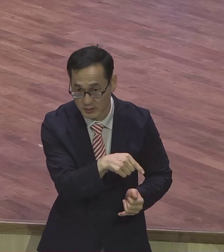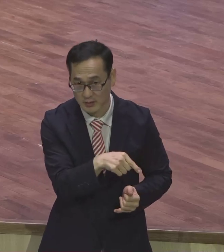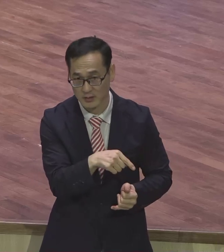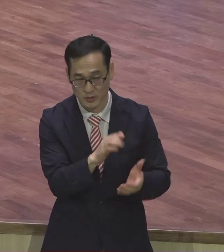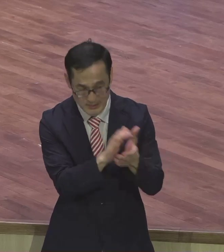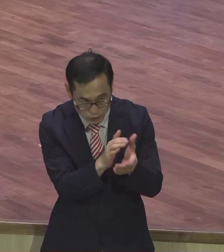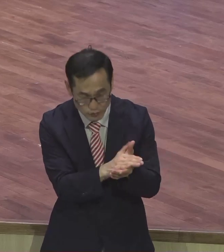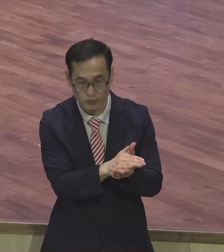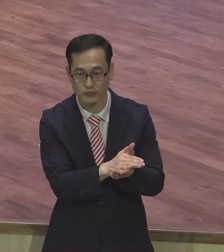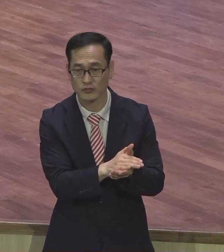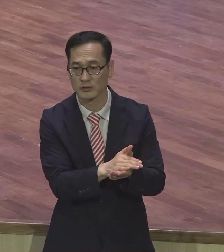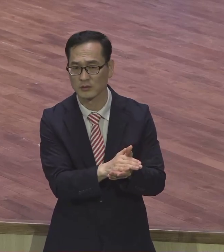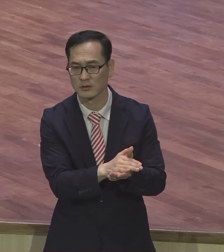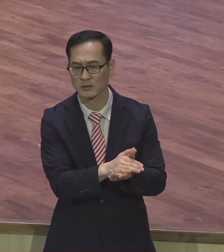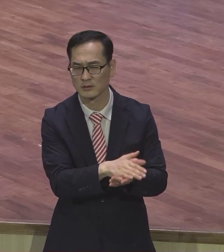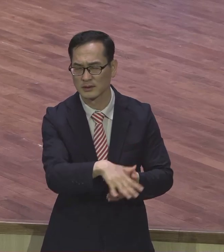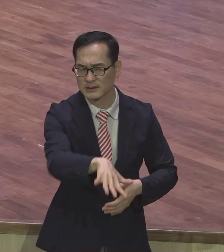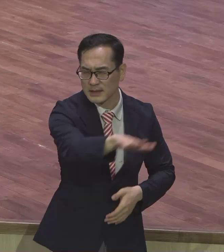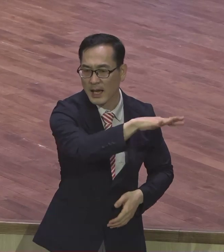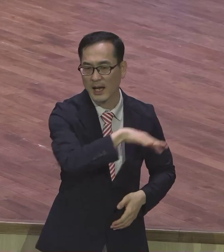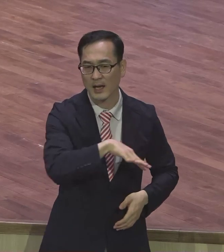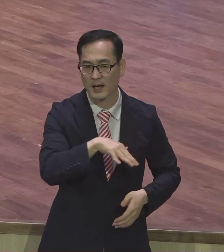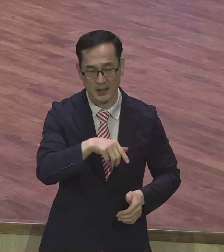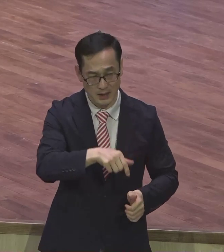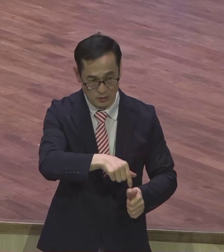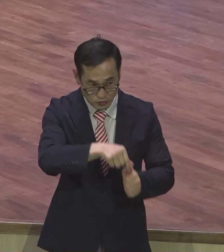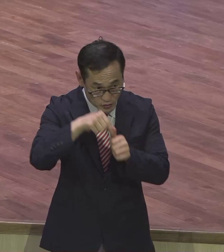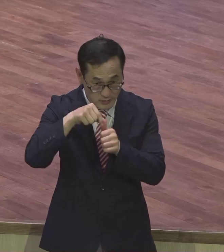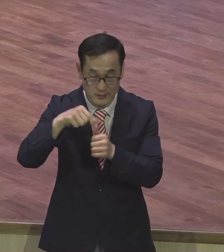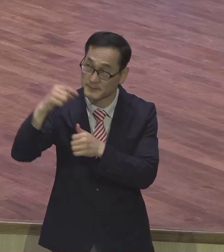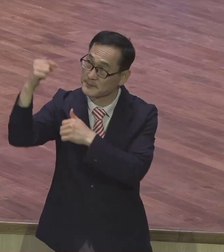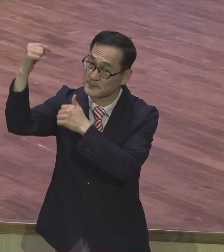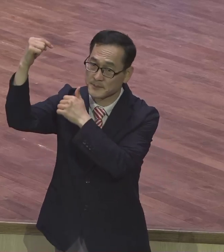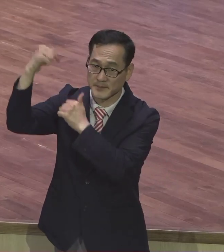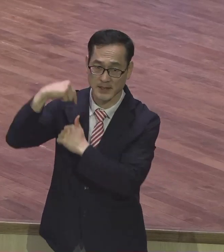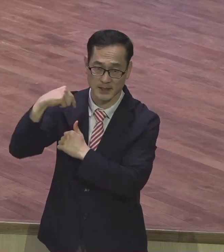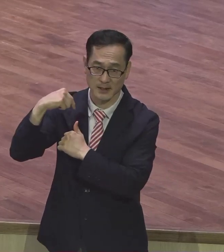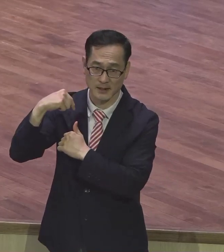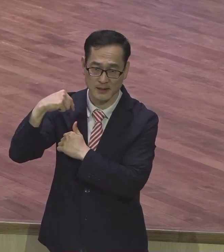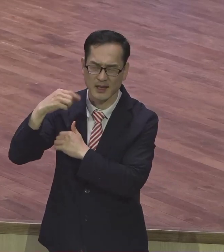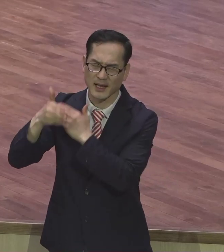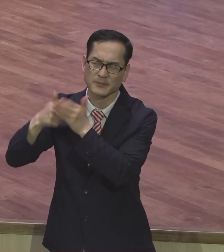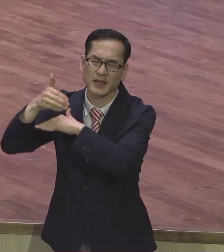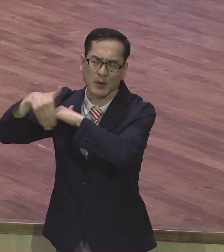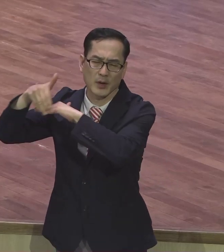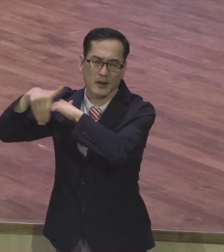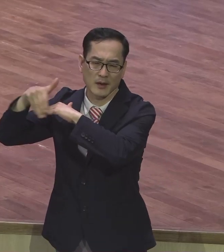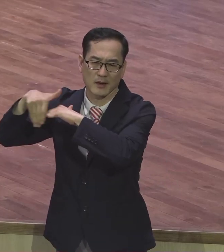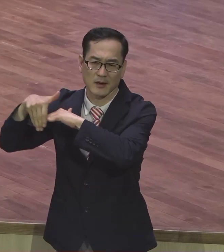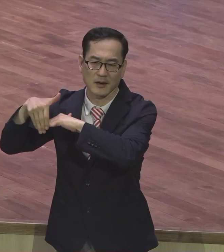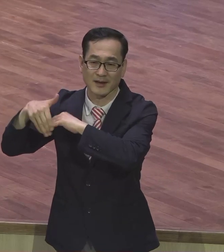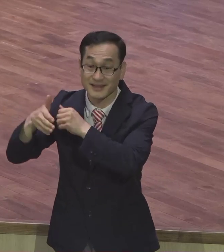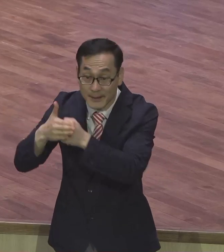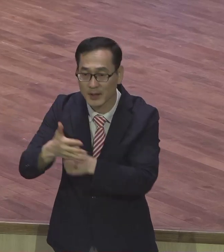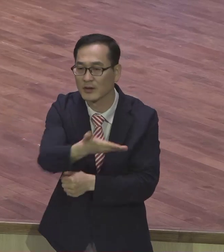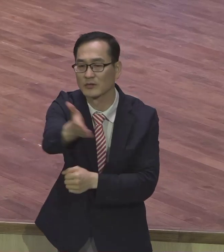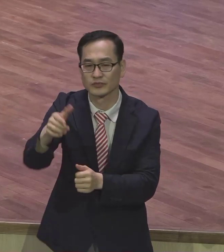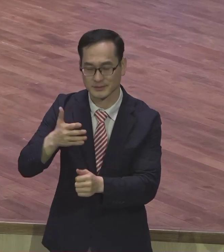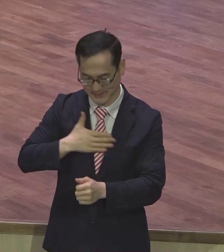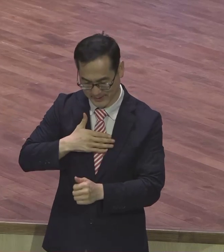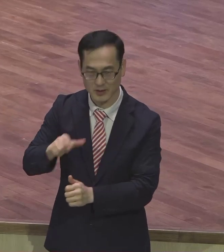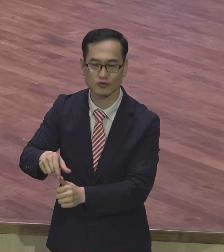만나는 지인들 그 영혼들을 구원하라는 하나님의 계기이기 때문에 오늘 또 이 땅에